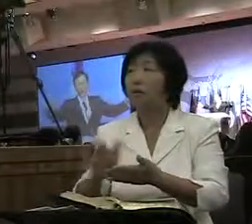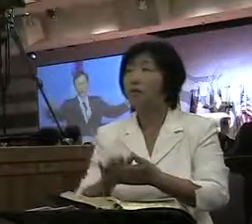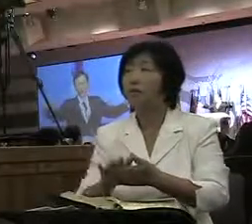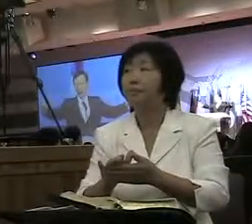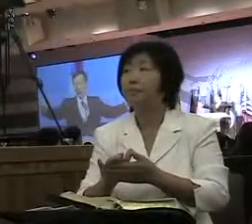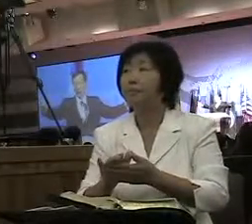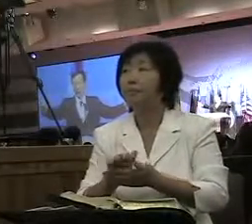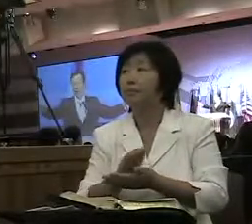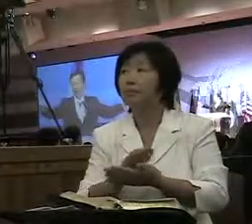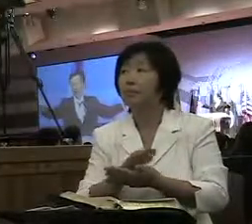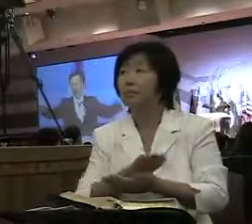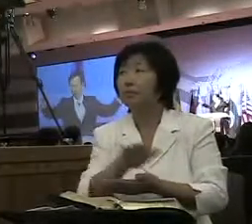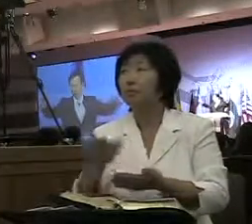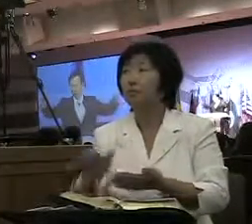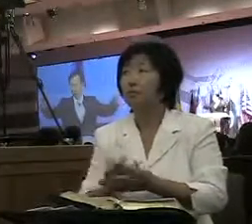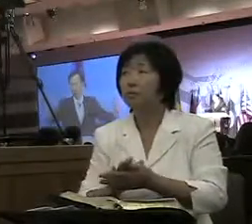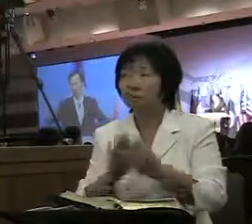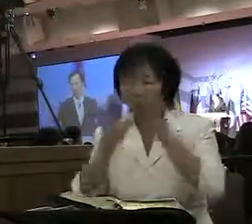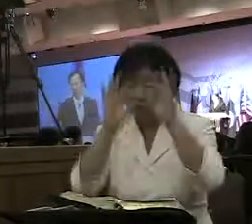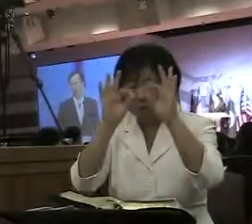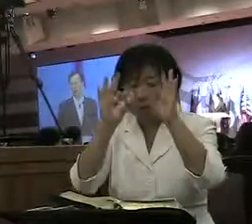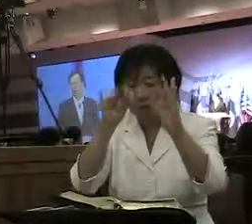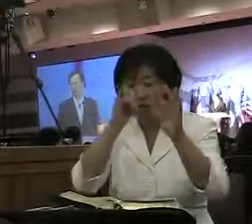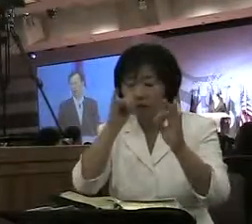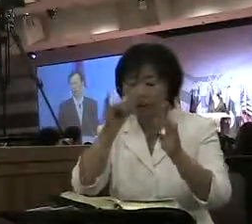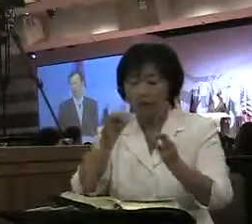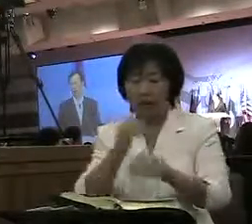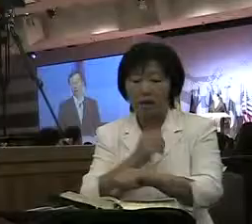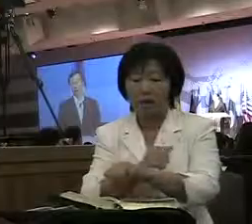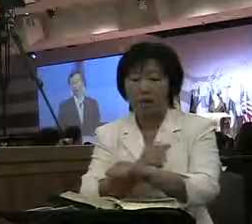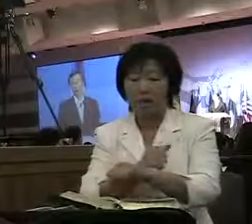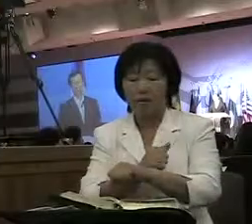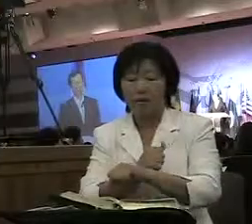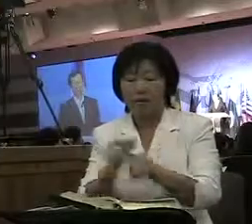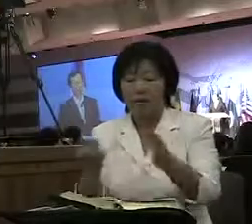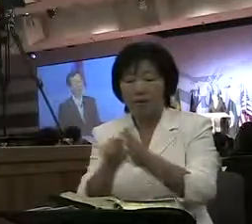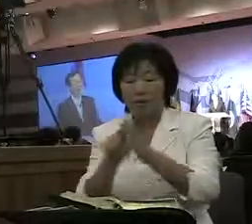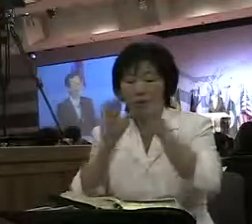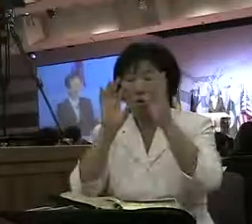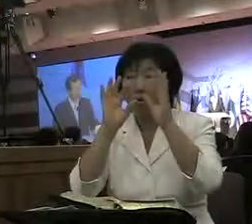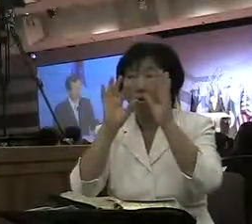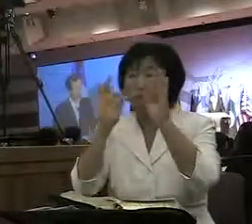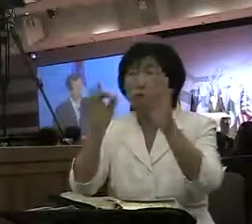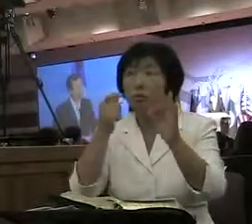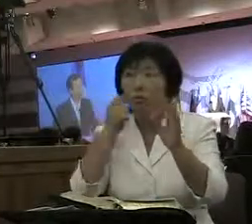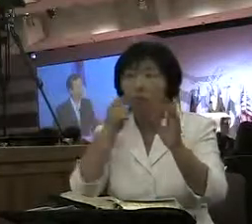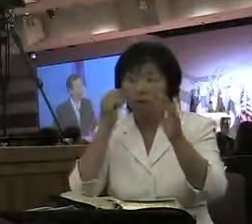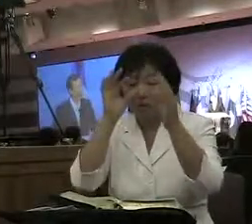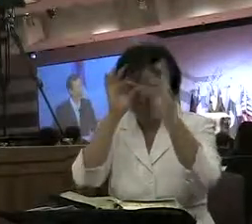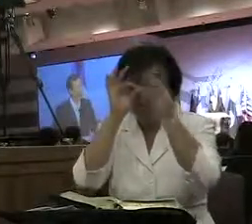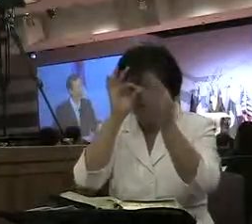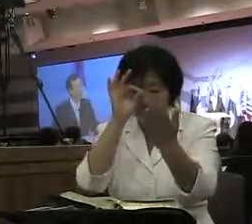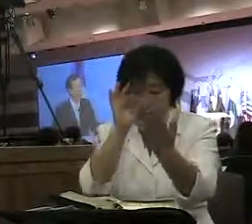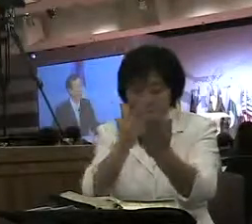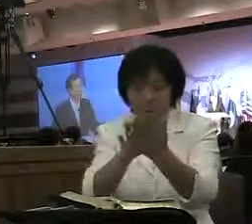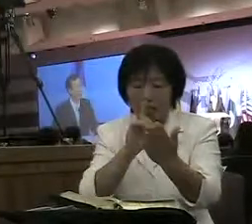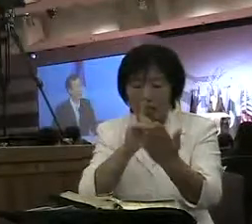여러분, 그래서 오늘 우리는 볼 수 있어야 합니다. 믿음은 보지 못하는 것들을 보는 것이라고